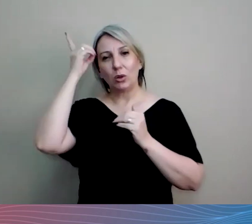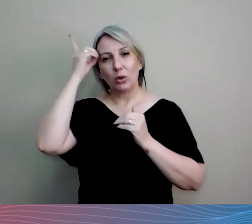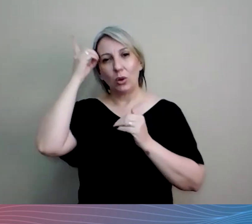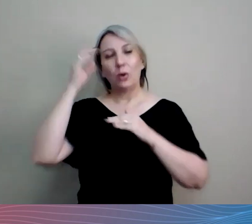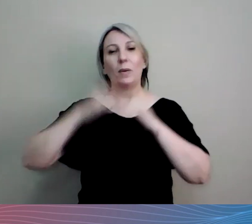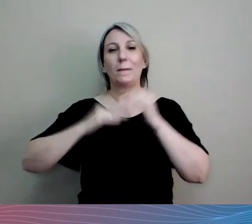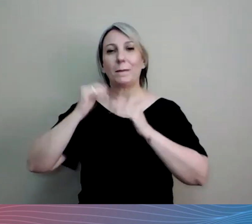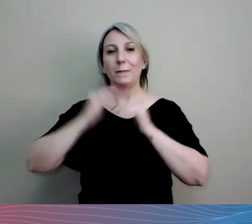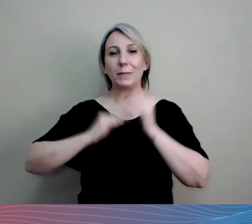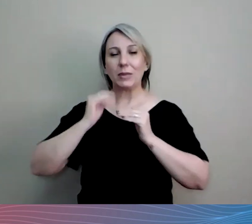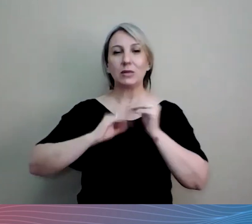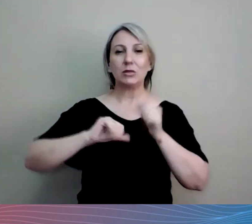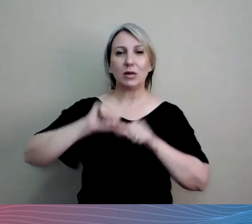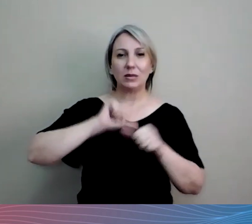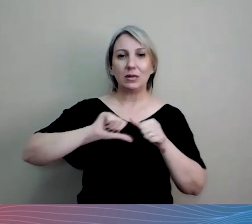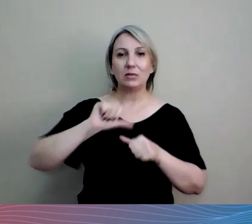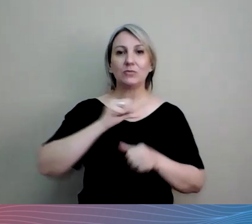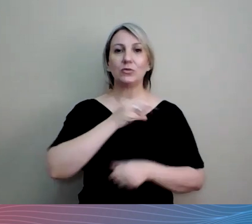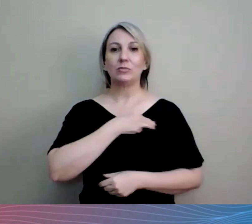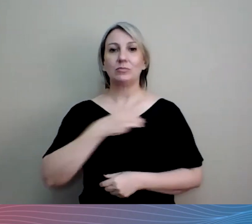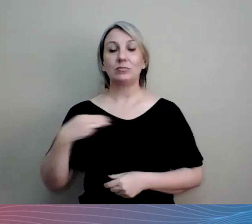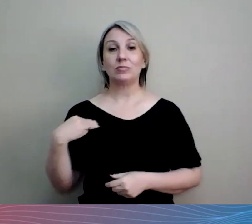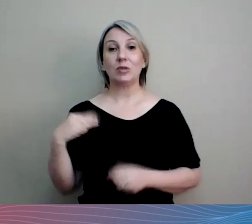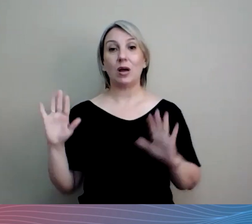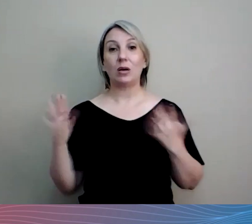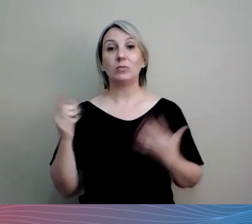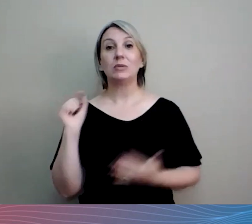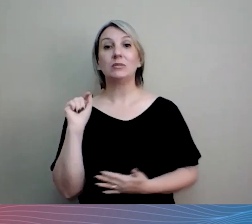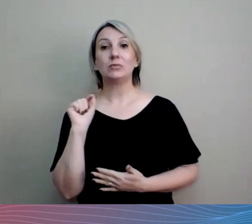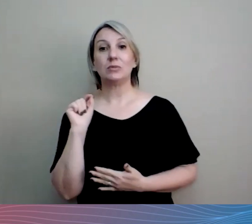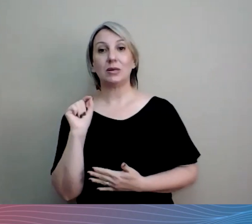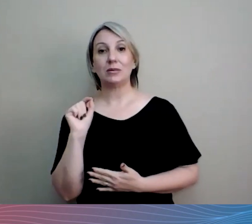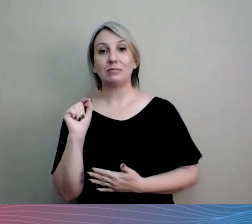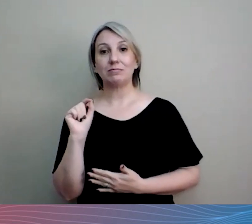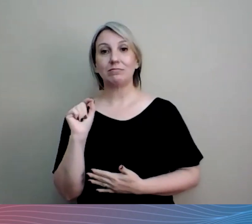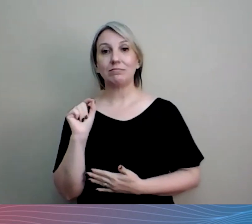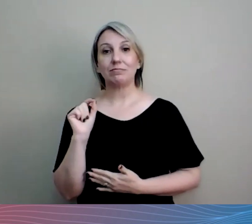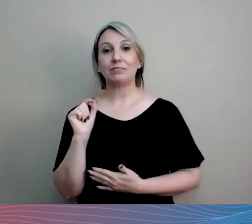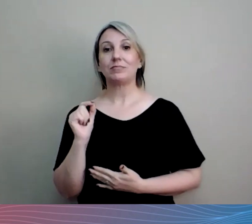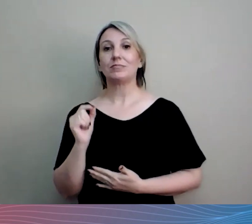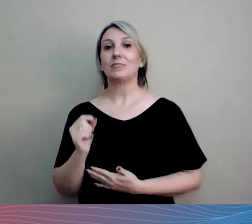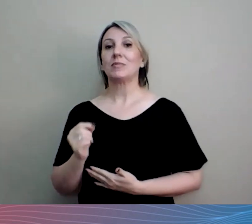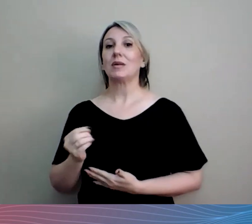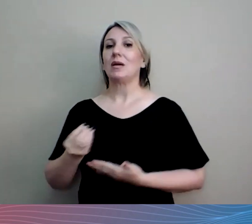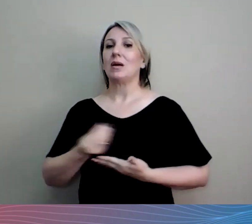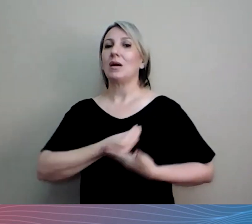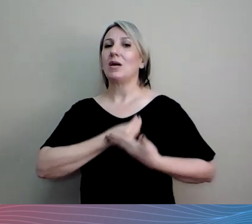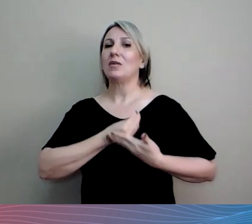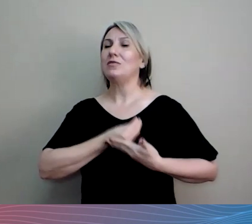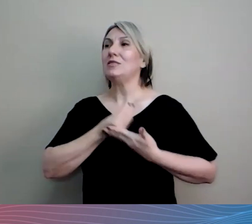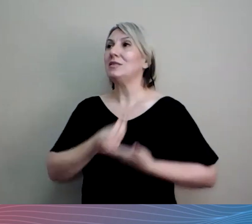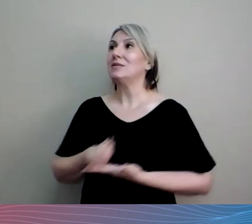tal, o que vai acontecer? Aí nós vamos oferecer para Deus executar as suas